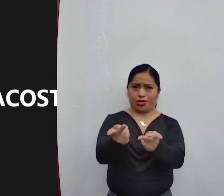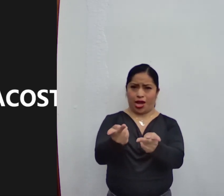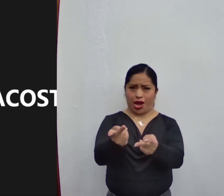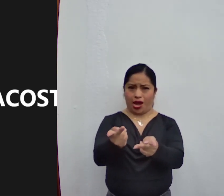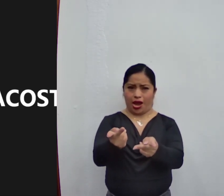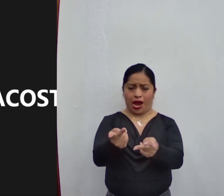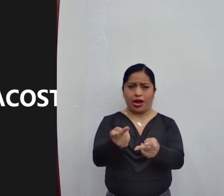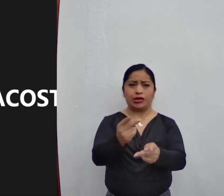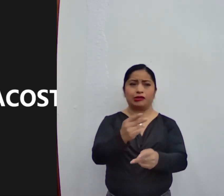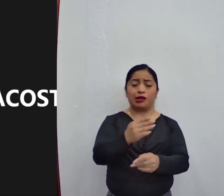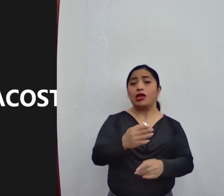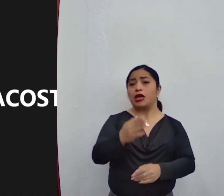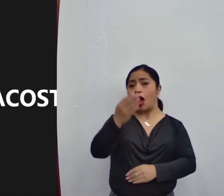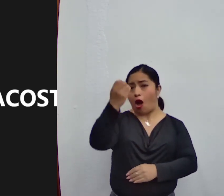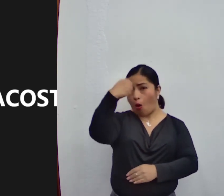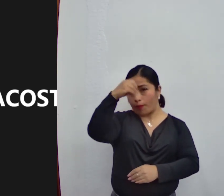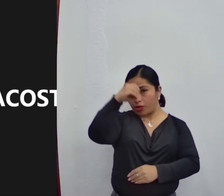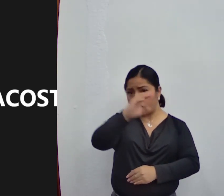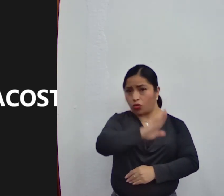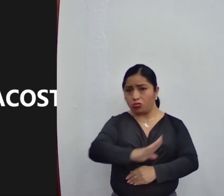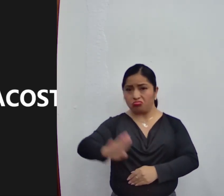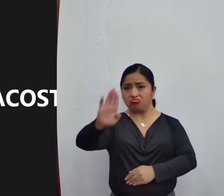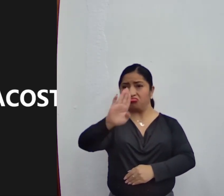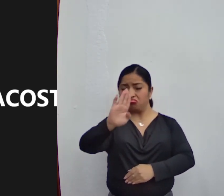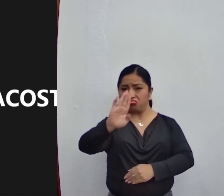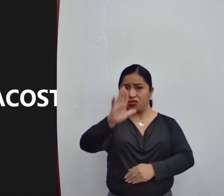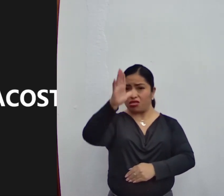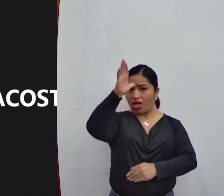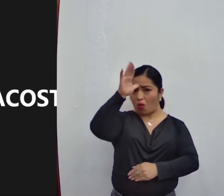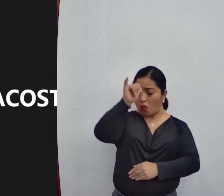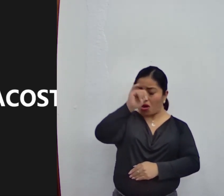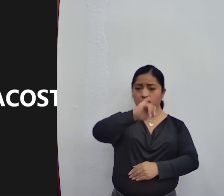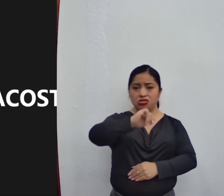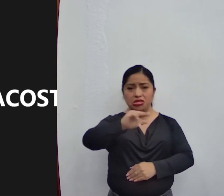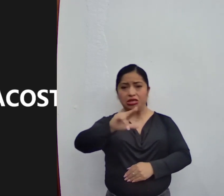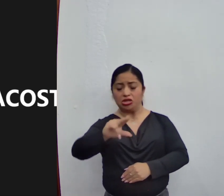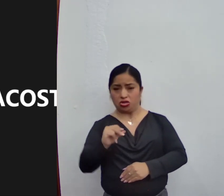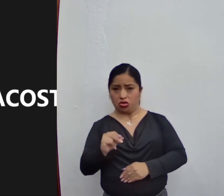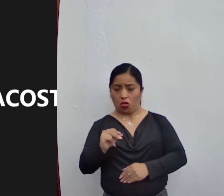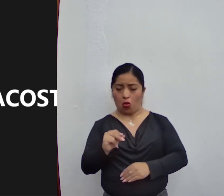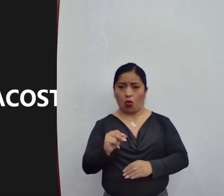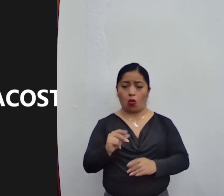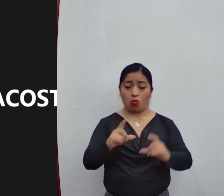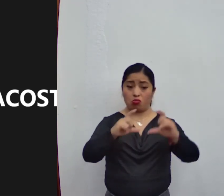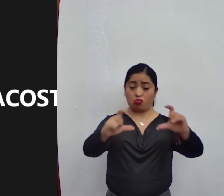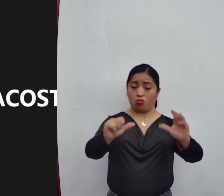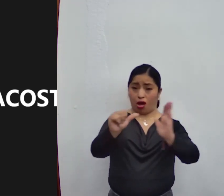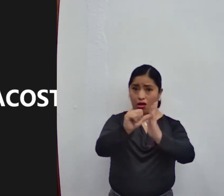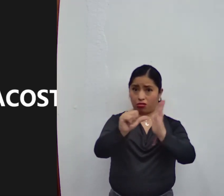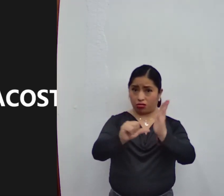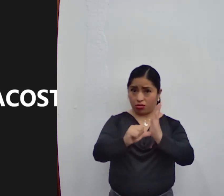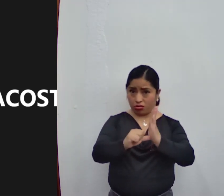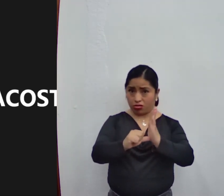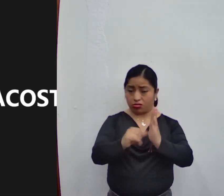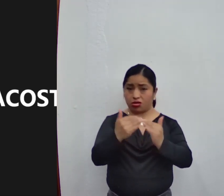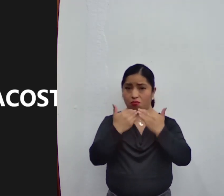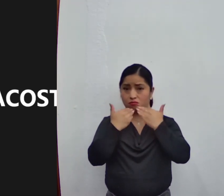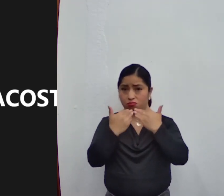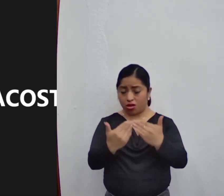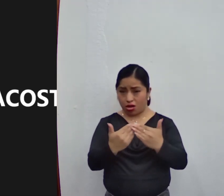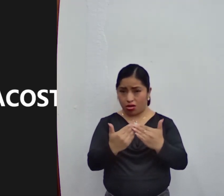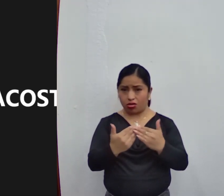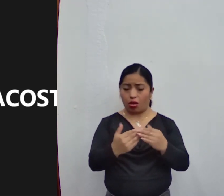con discapacidad. Si los criterios con los que se entregan estos certificados